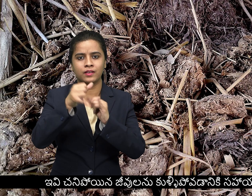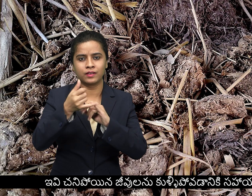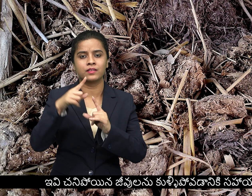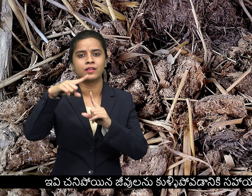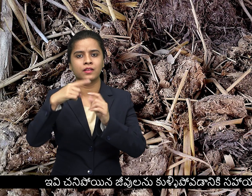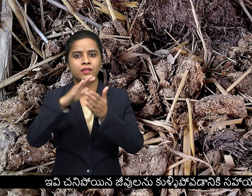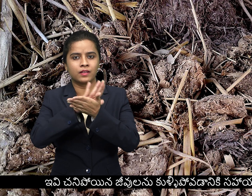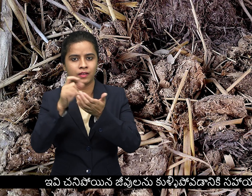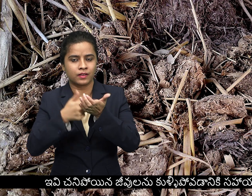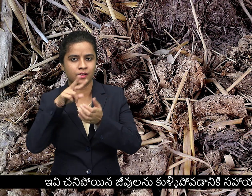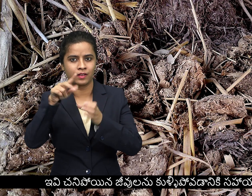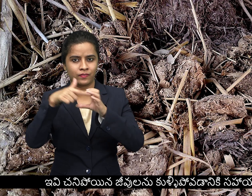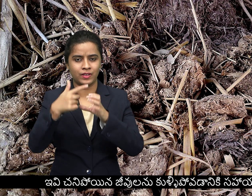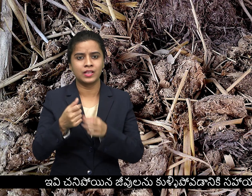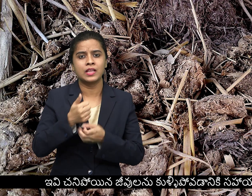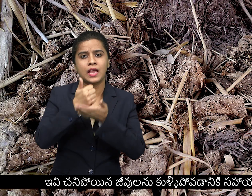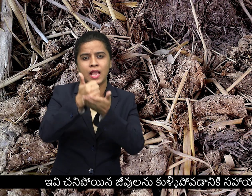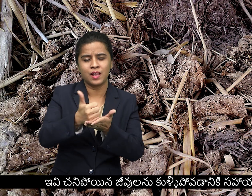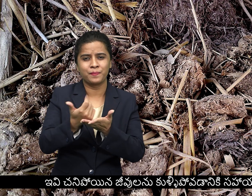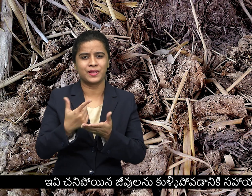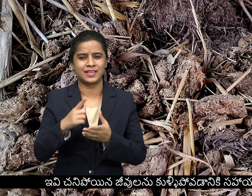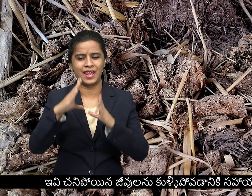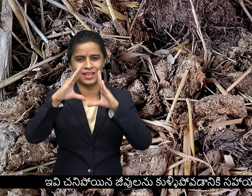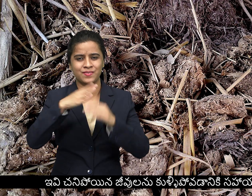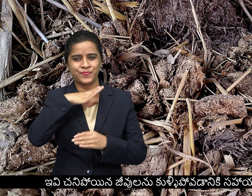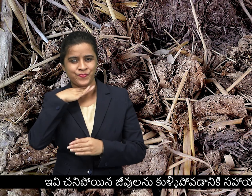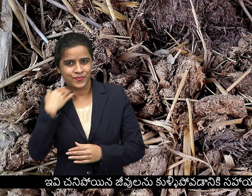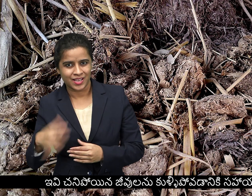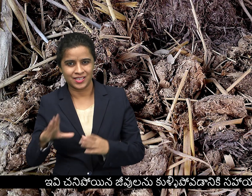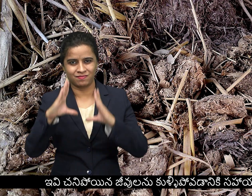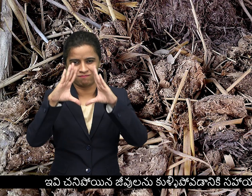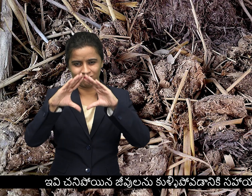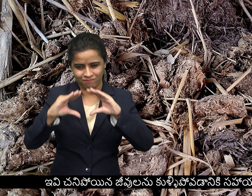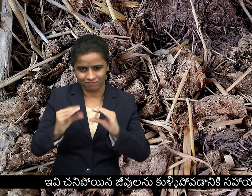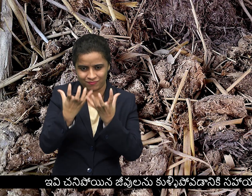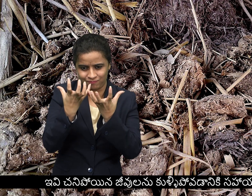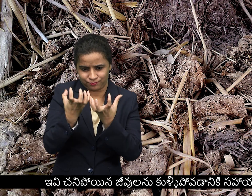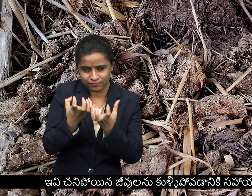ఇవి చనిపోయిన జీవులు కుళ్ళిపోవడానికి సహాయపడతాయి.